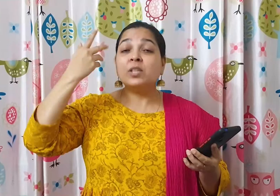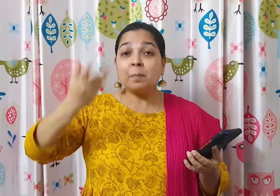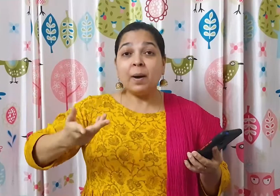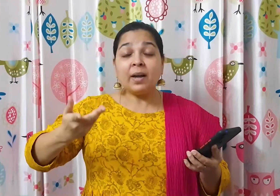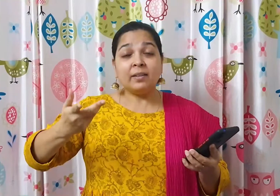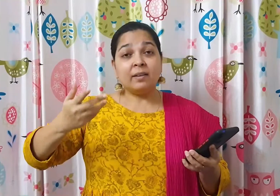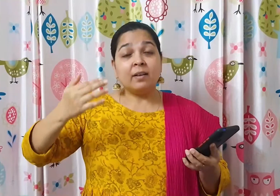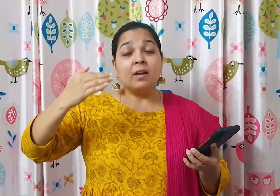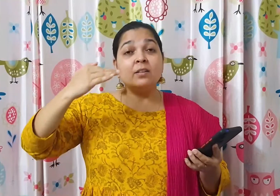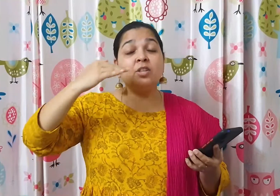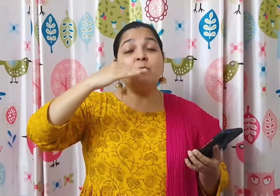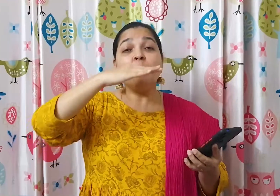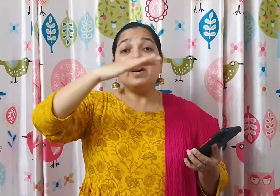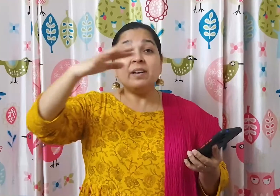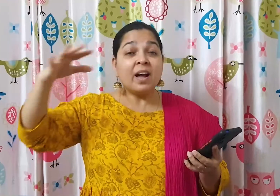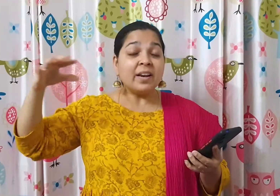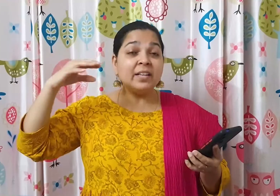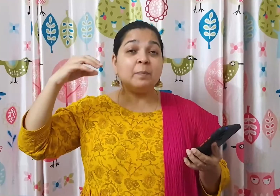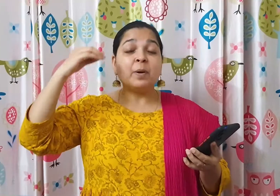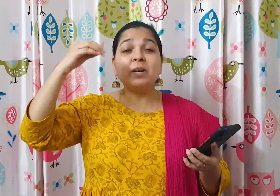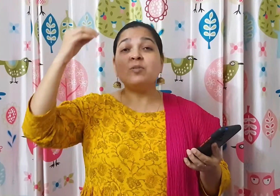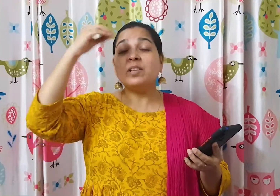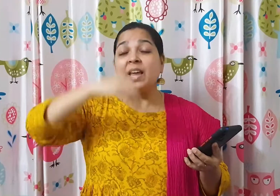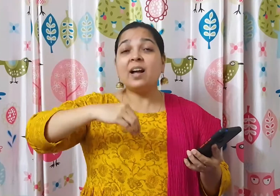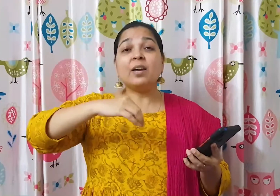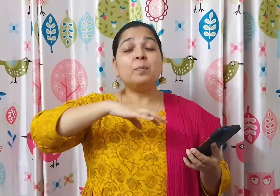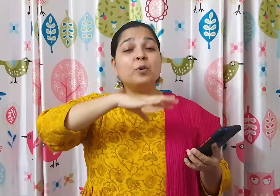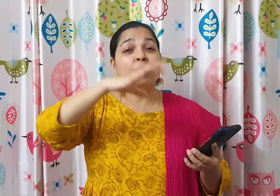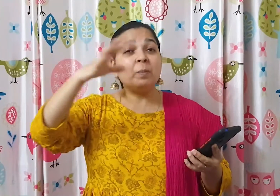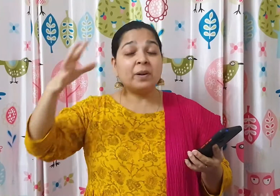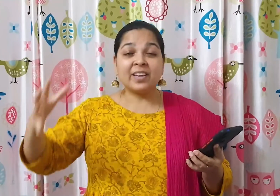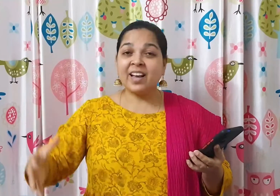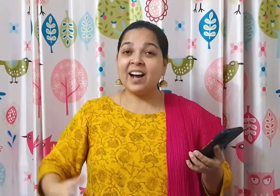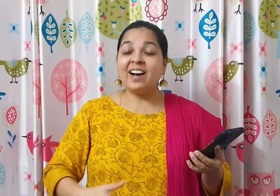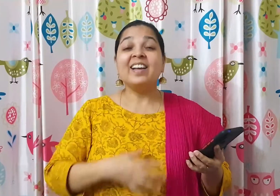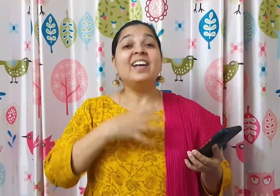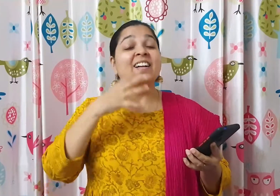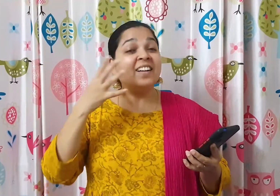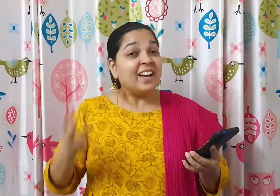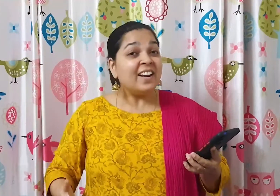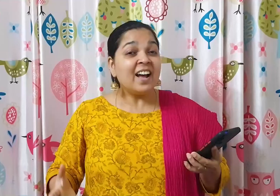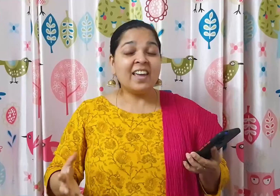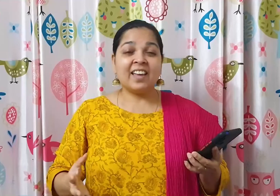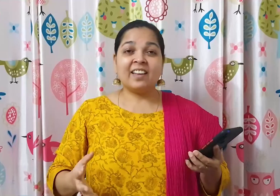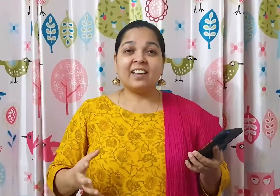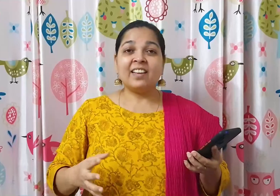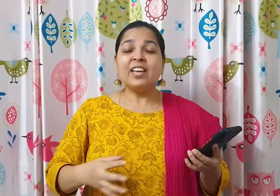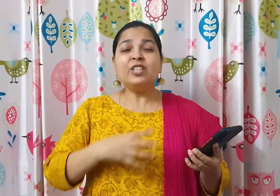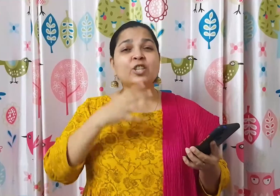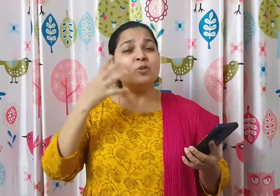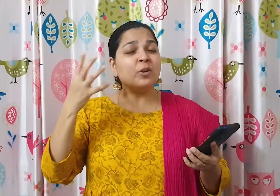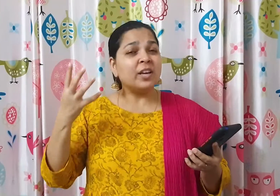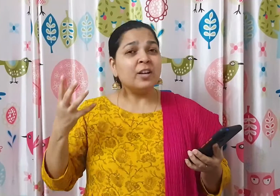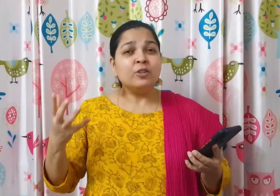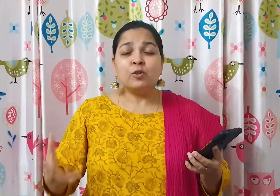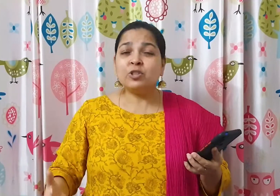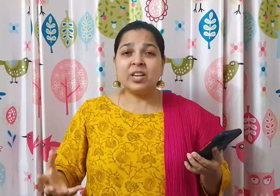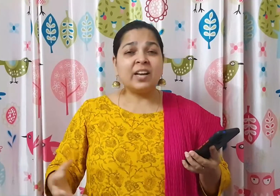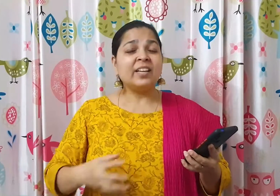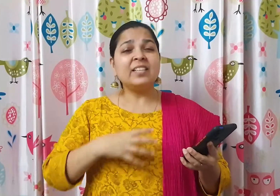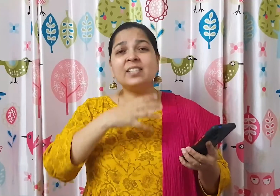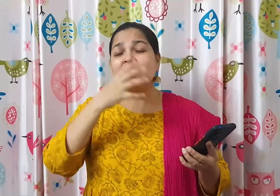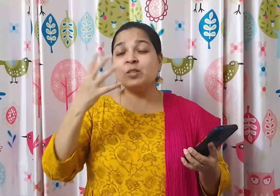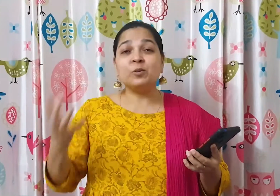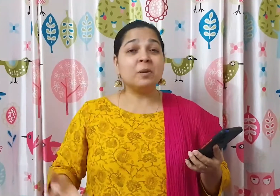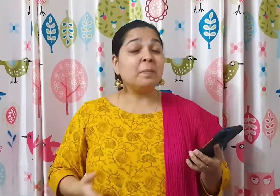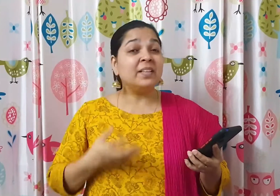মই যেনেদৰে ক'লোঁ যে আপেল, আপেল ইয়াত নাই, হ'লেও আপুনি আপোনাৰ কল্পনা শক্তিৰ সহায়ত আপেল দেখা পায় বা